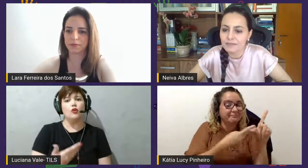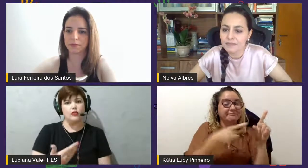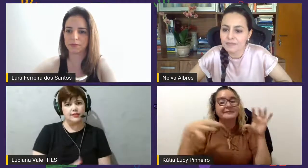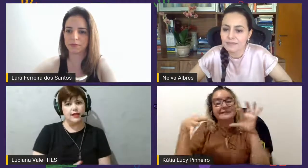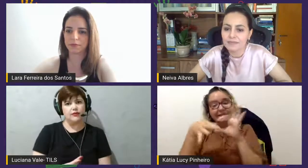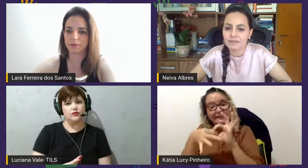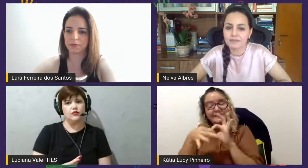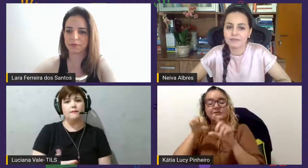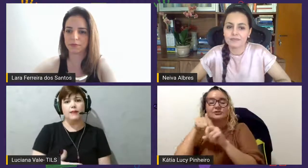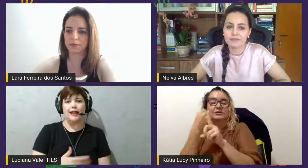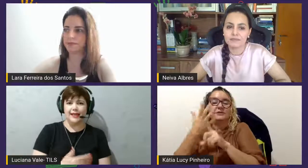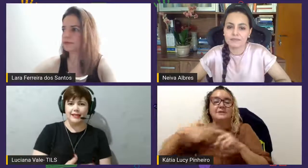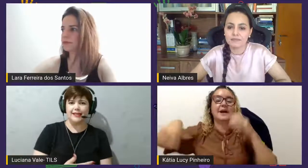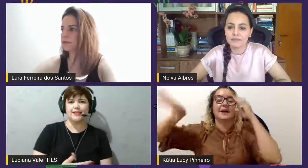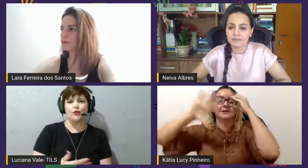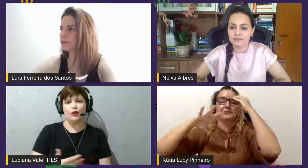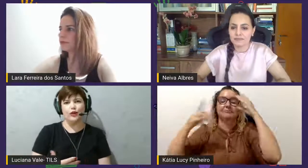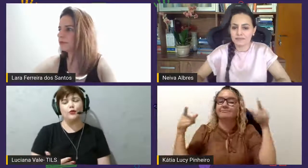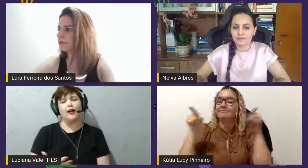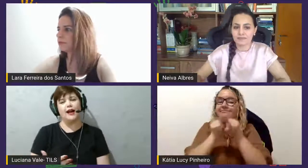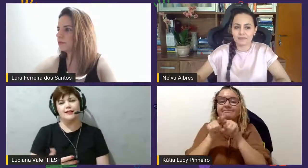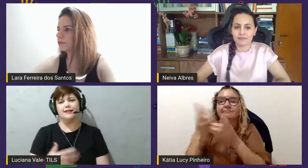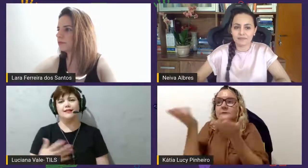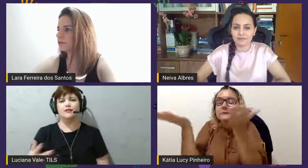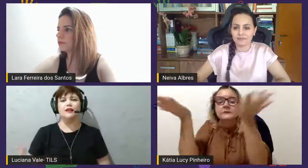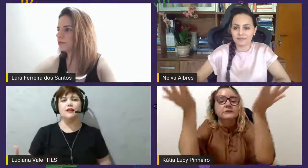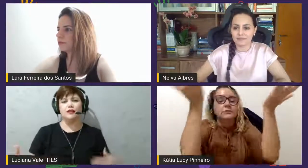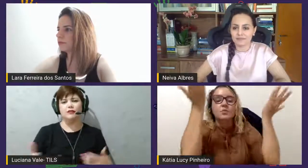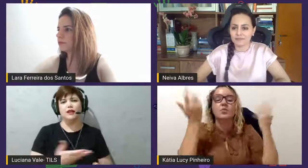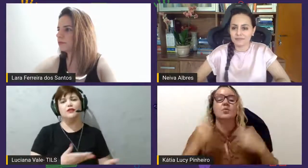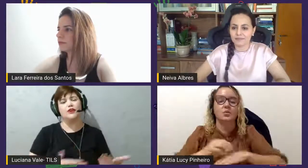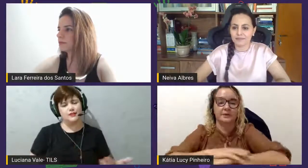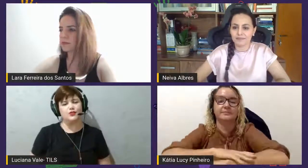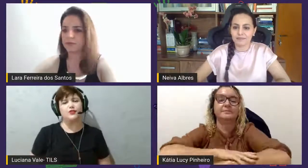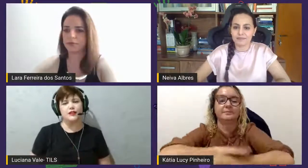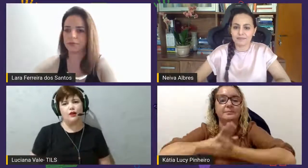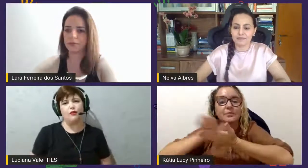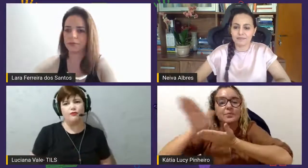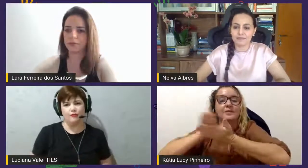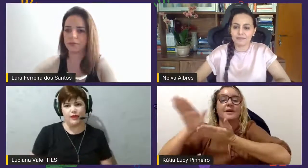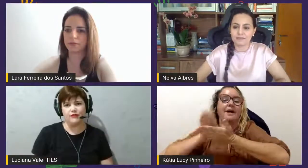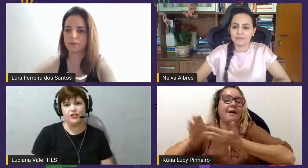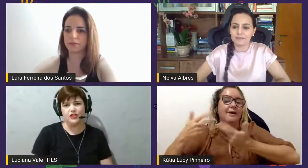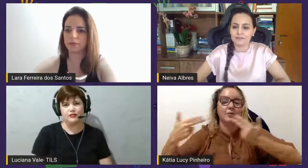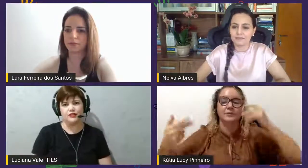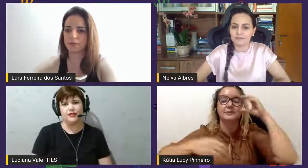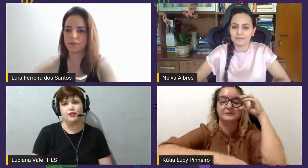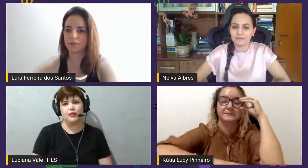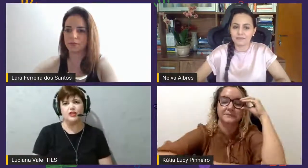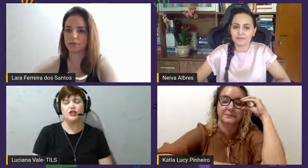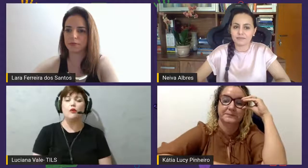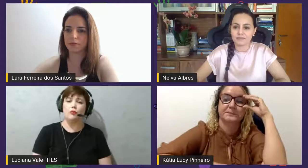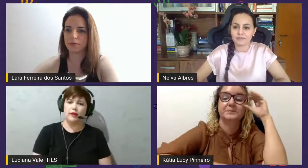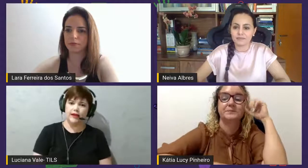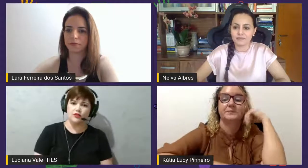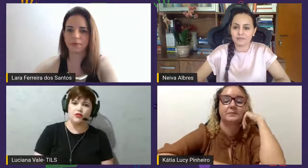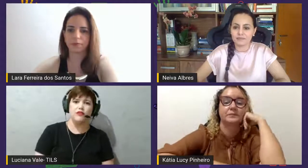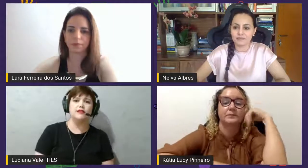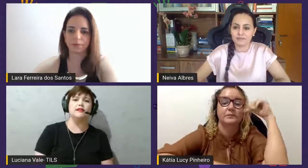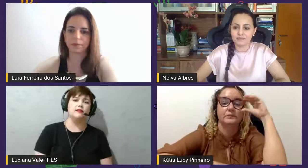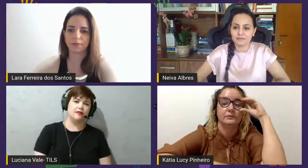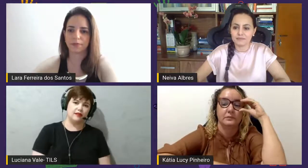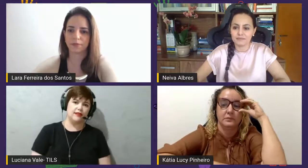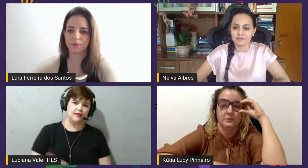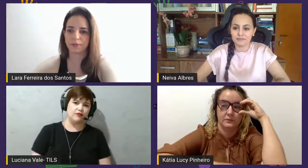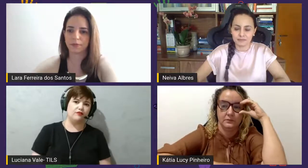ser conquistados. Para além da questão curricular, essa questão tem que estar vinculada com a questão social, como bem foi dito anteriormente.